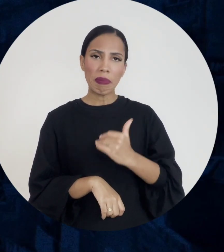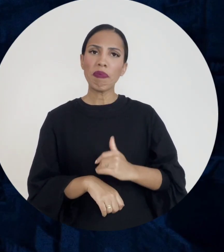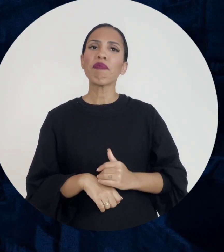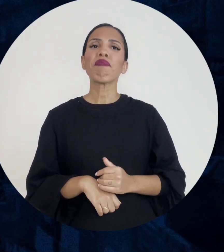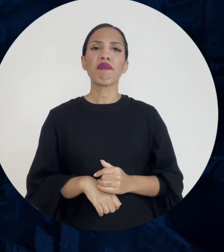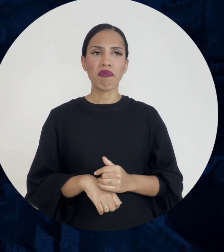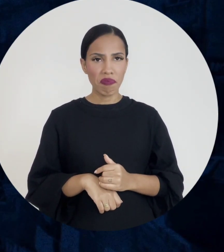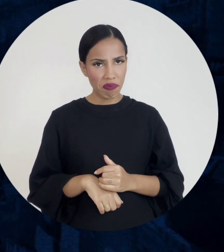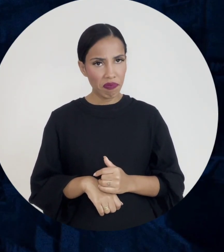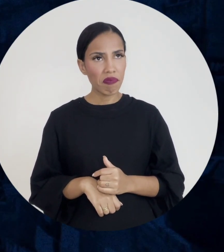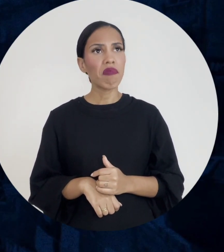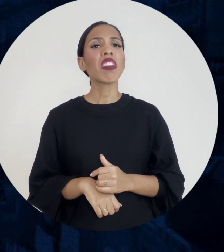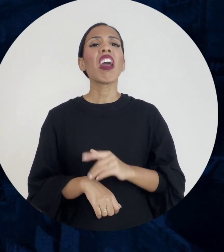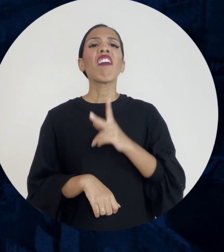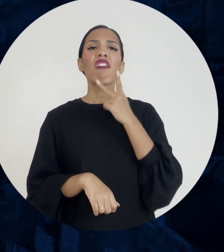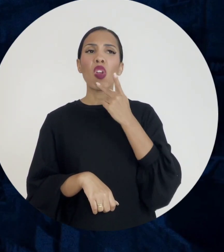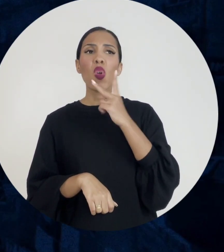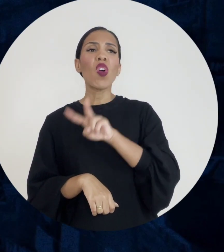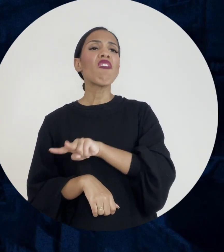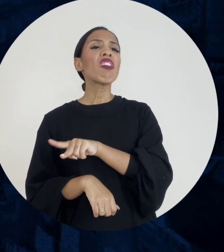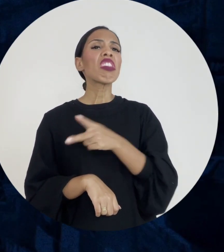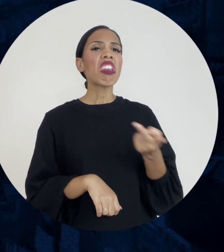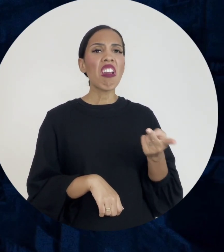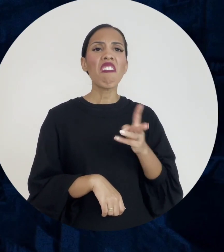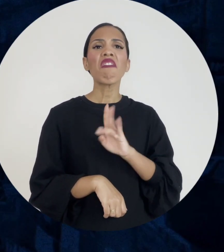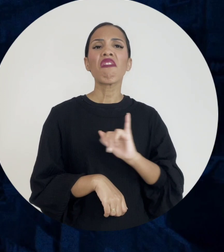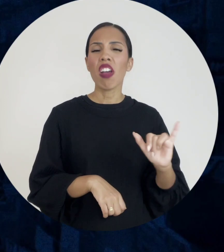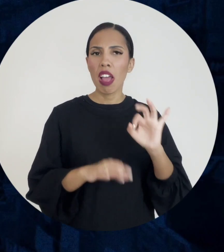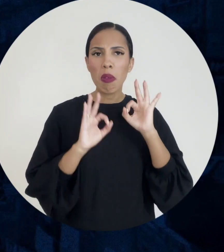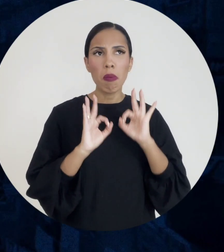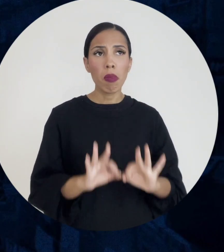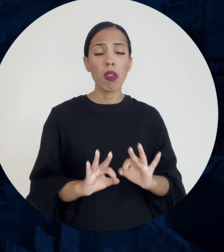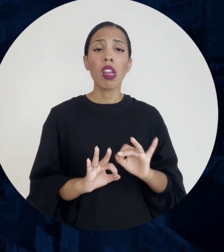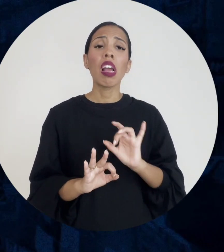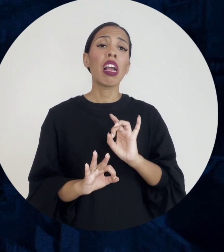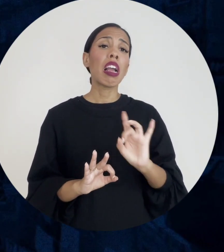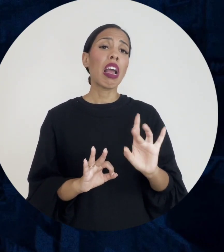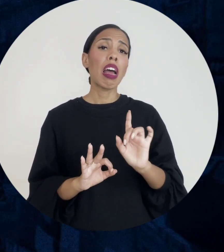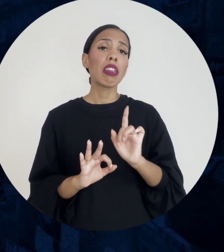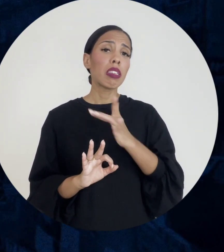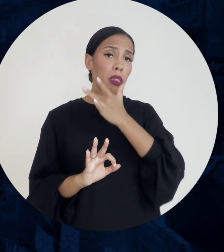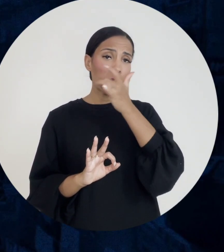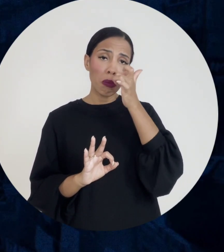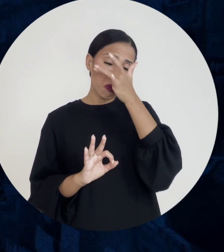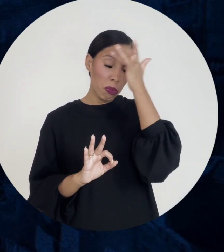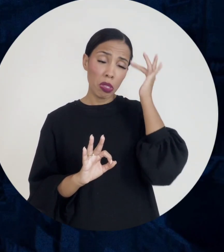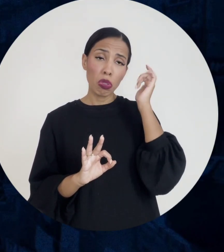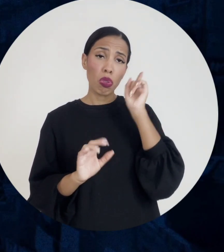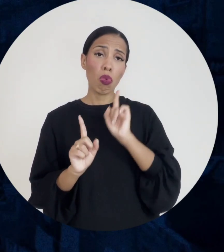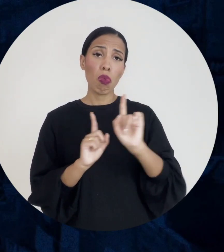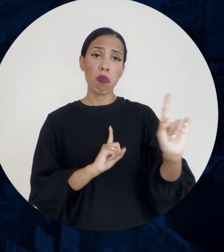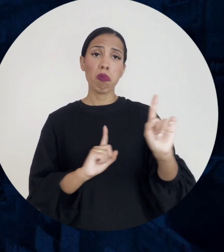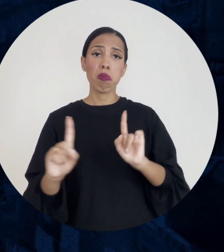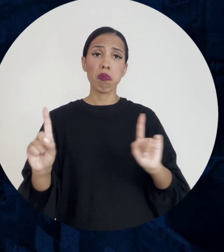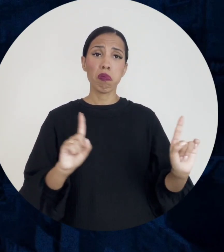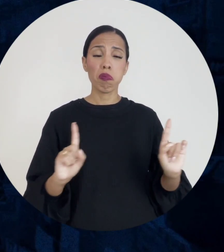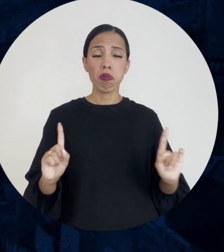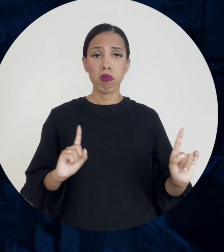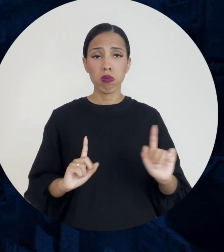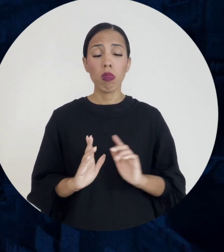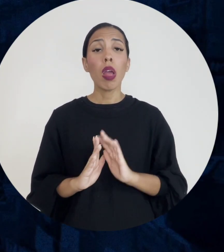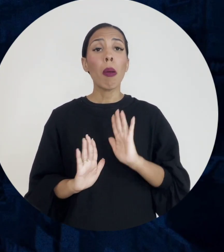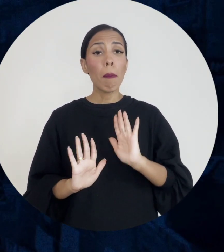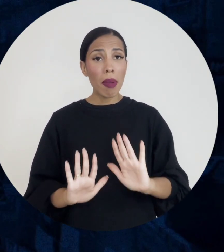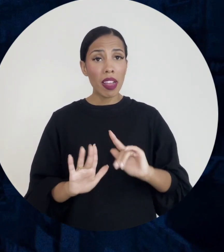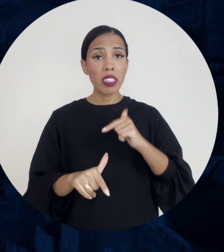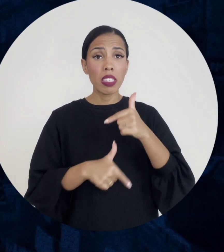Vão ser transferidas mesmo. E aí cada um foi para o seu canto. E assim, mas em termos de trabalho